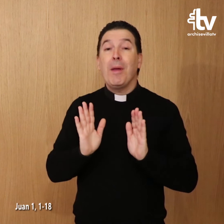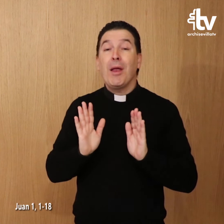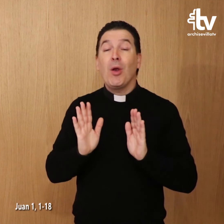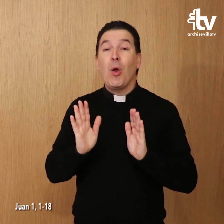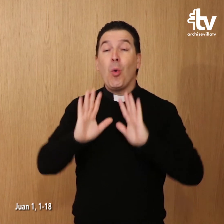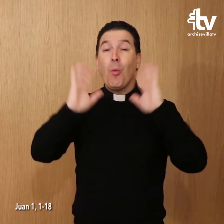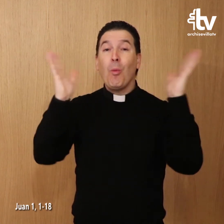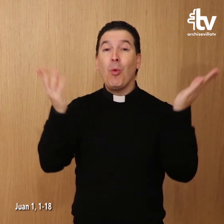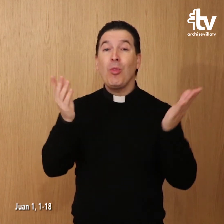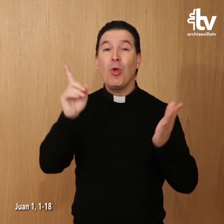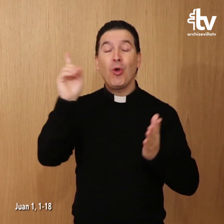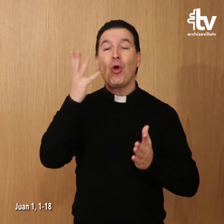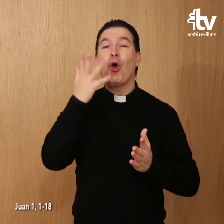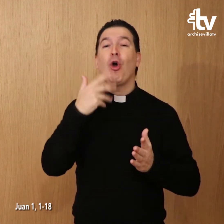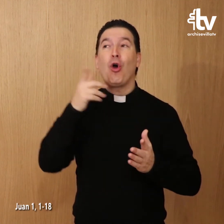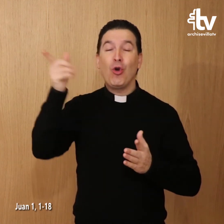Y el mundo no lo conoció.